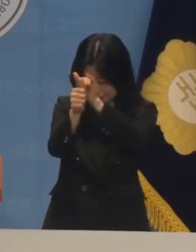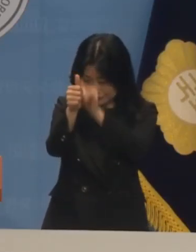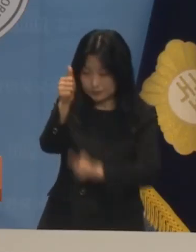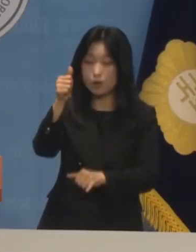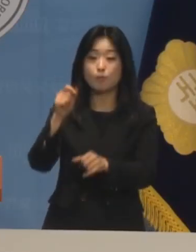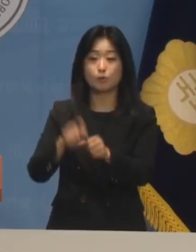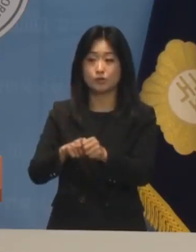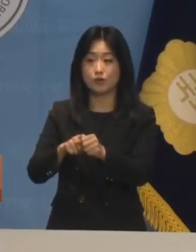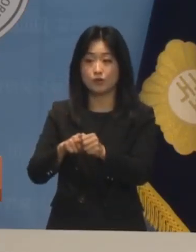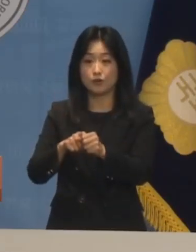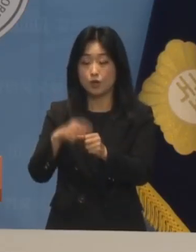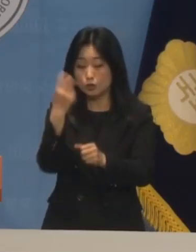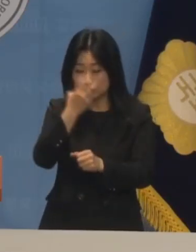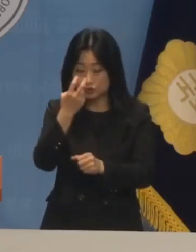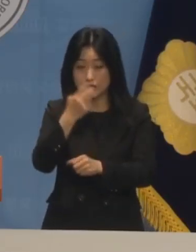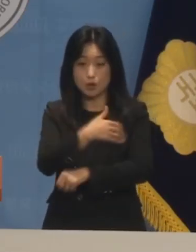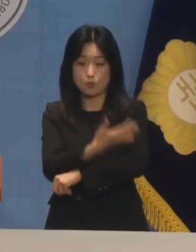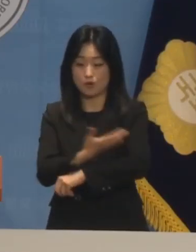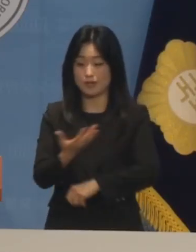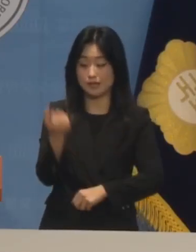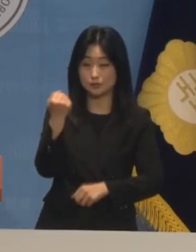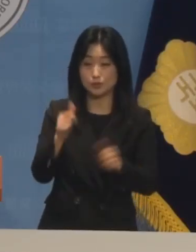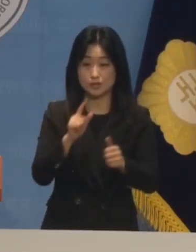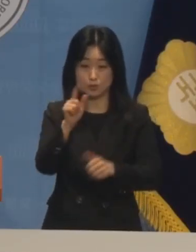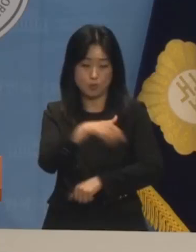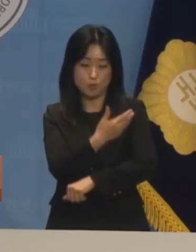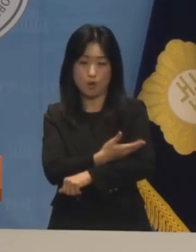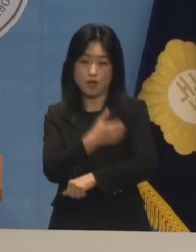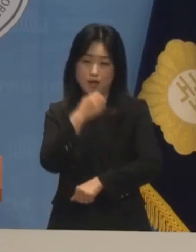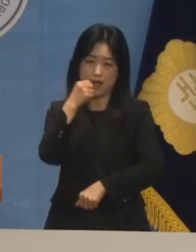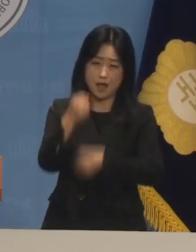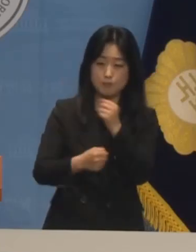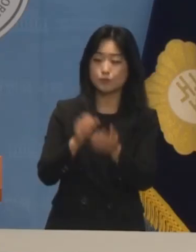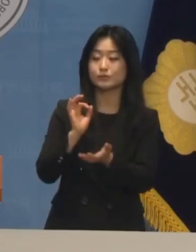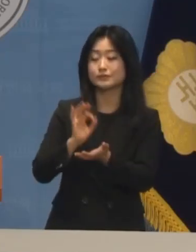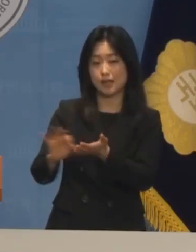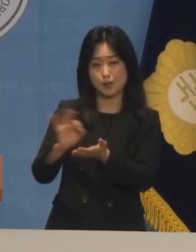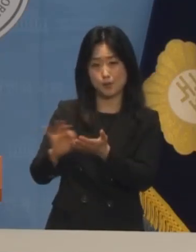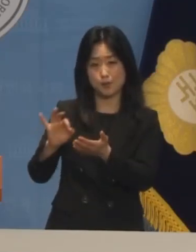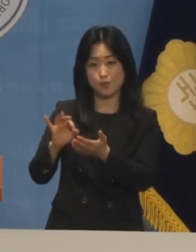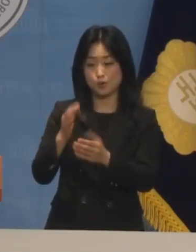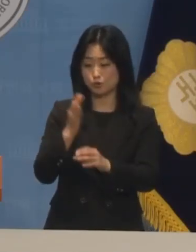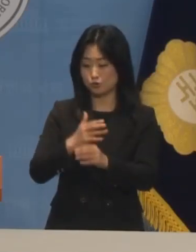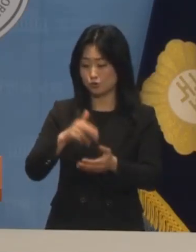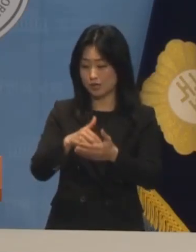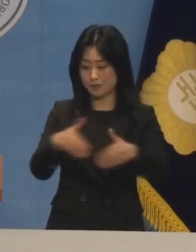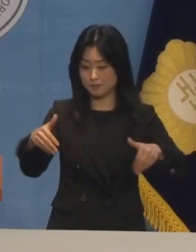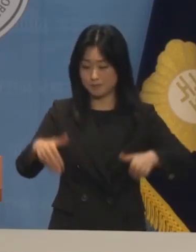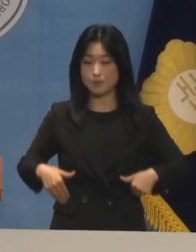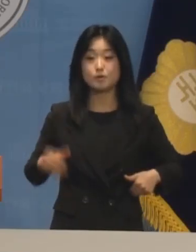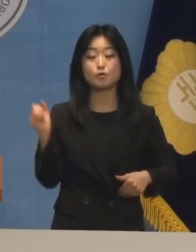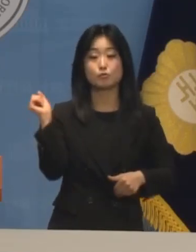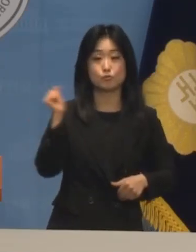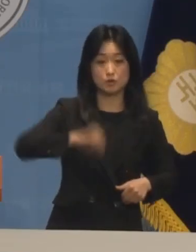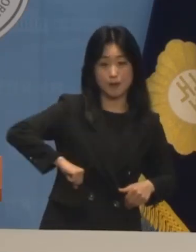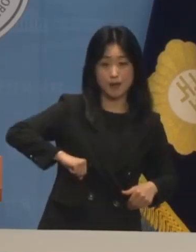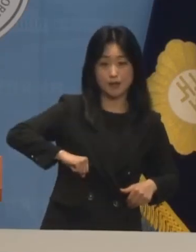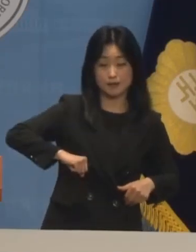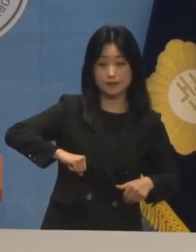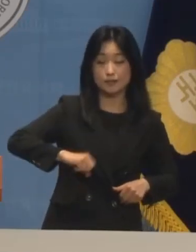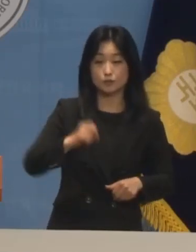목적으로 자신들의 수사 지휘권 및 기소 지휘권을 함부로 남용하여 정치적 중립 의무는 물론 검찰청법